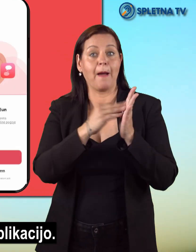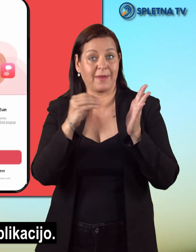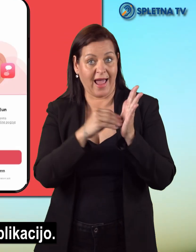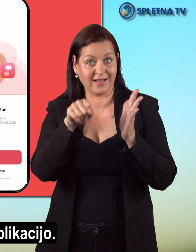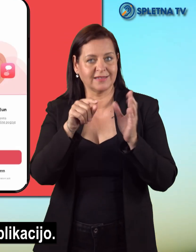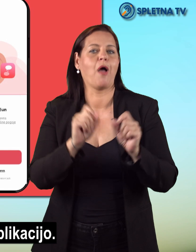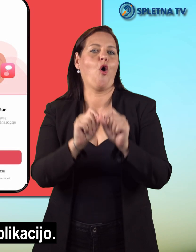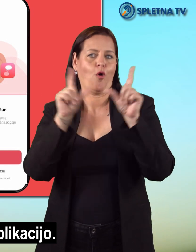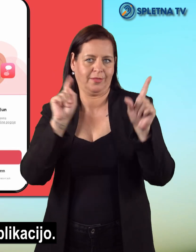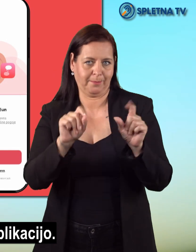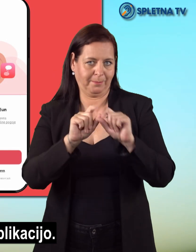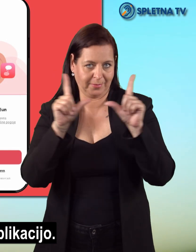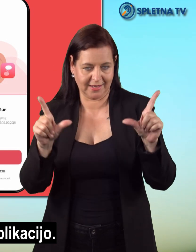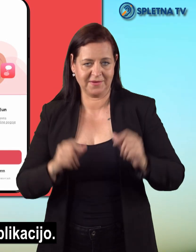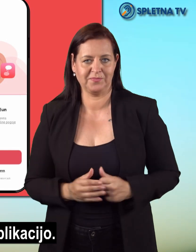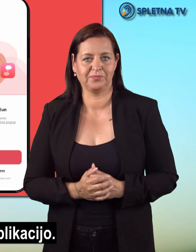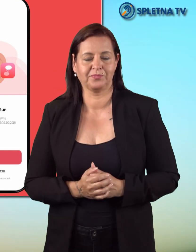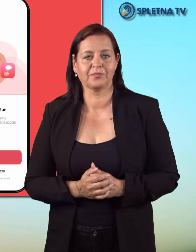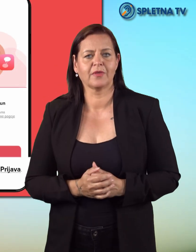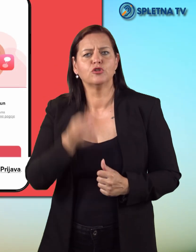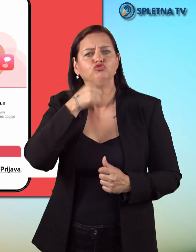Zdaj pa odprite aplikacijo.